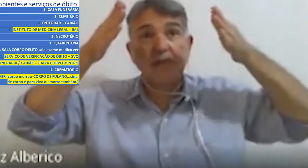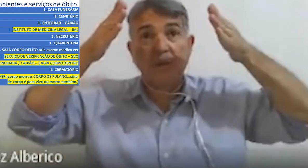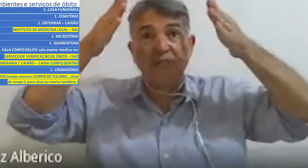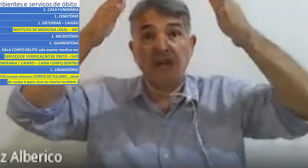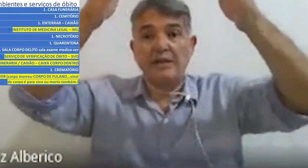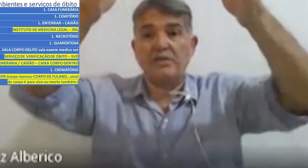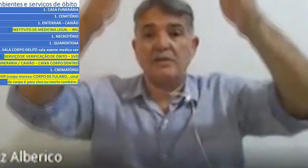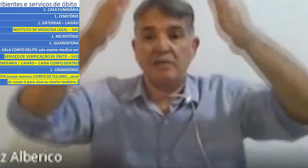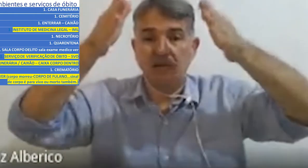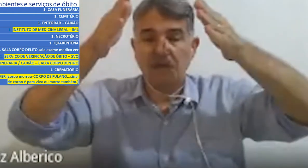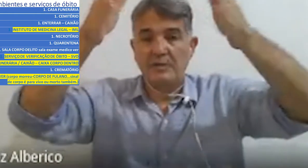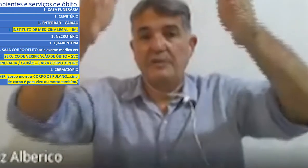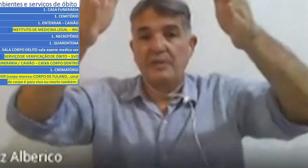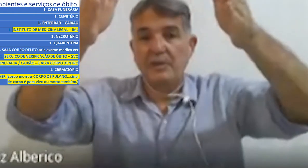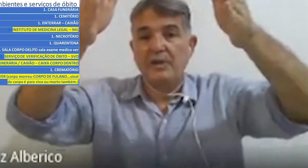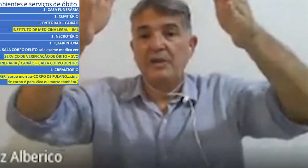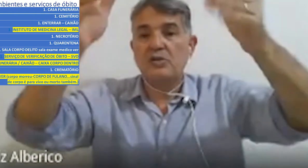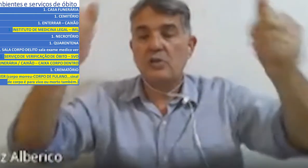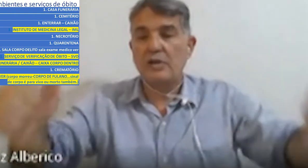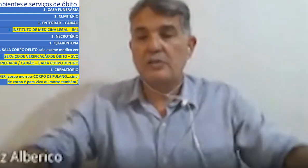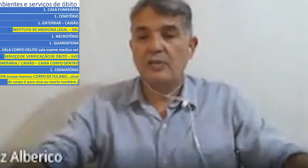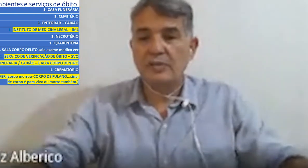para frente, isso corresponde